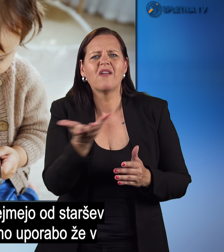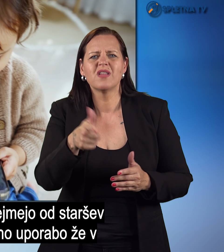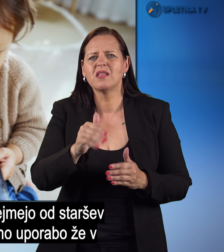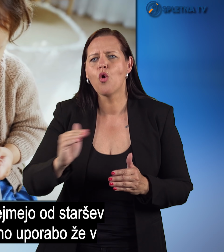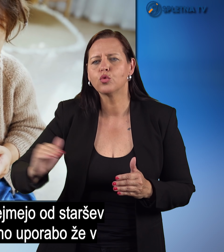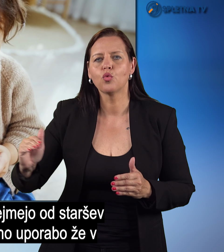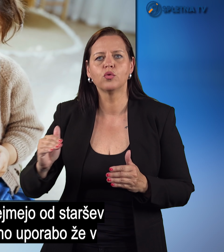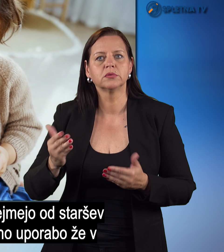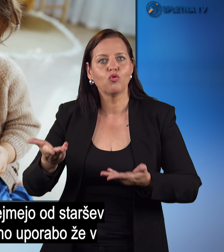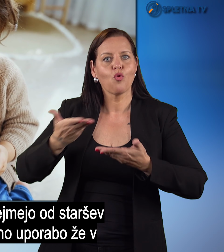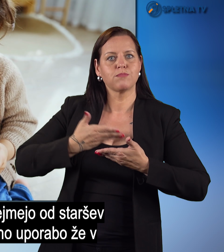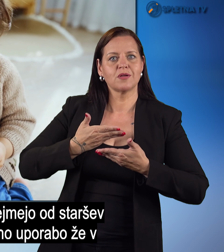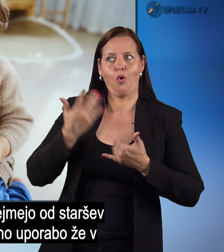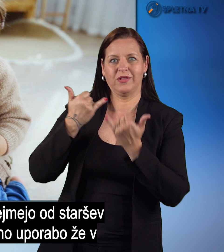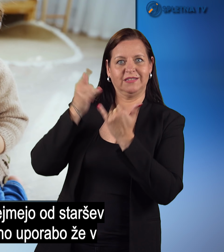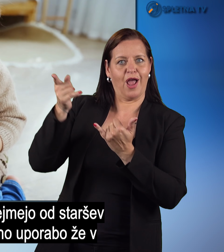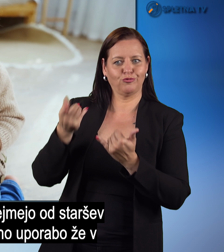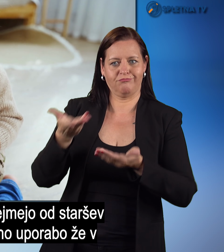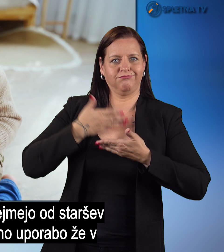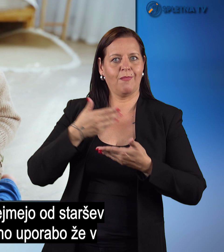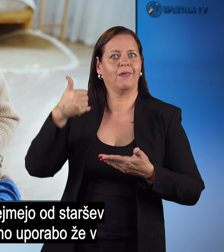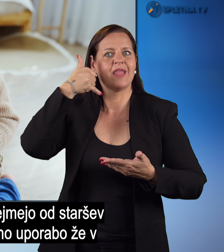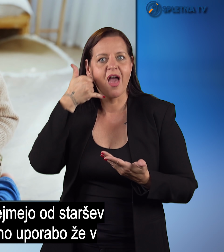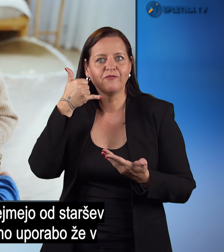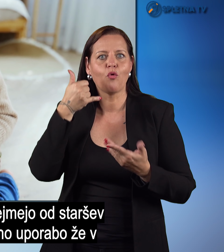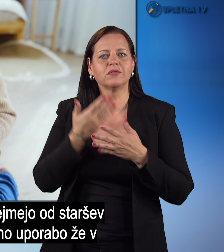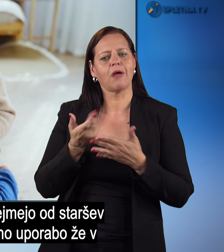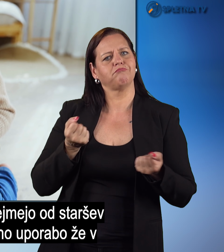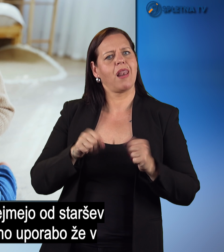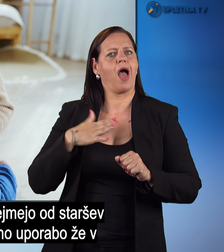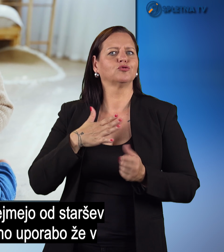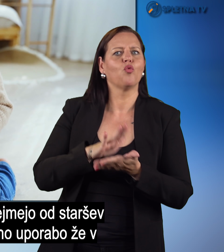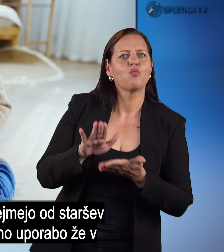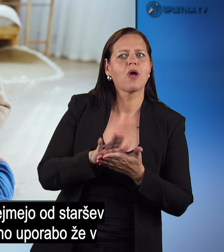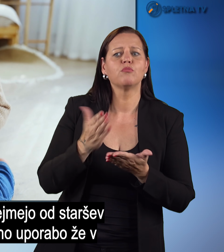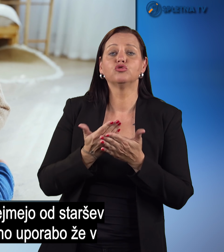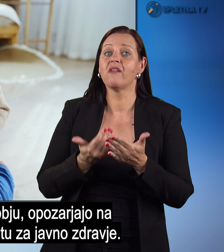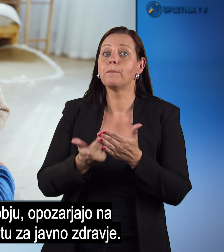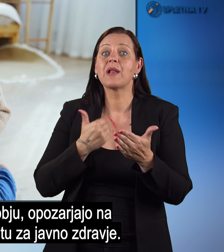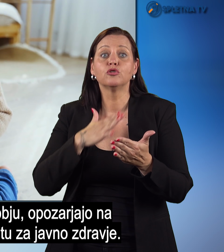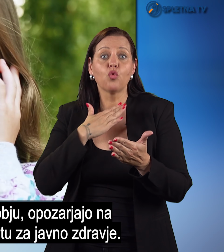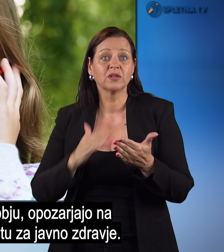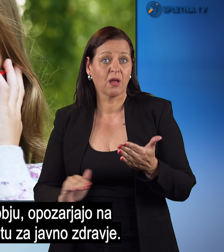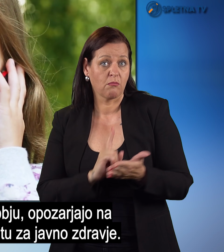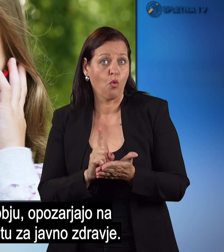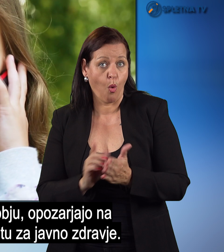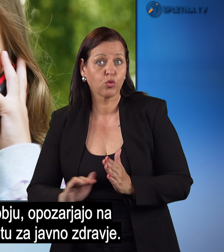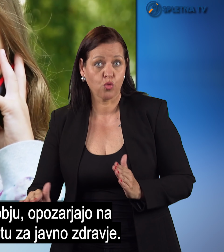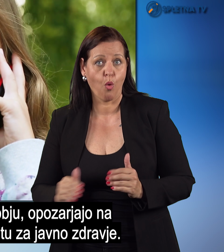Številni otroci prejmejo od staršev telefone za lastno uporabo že v predšolskem obdobju, opozarjajo na